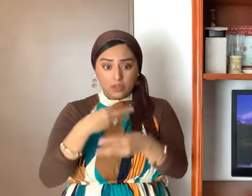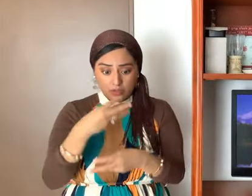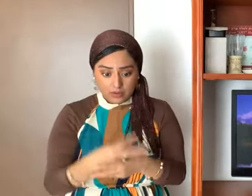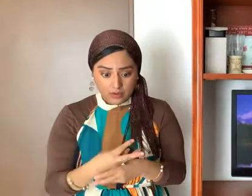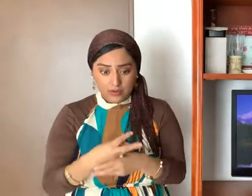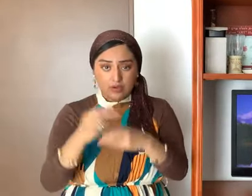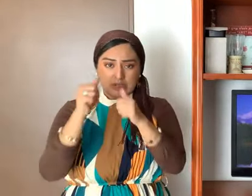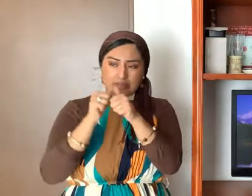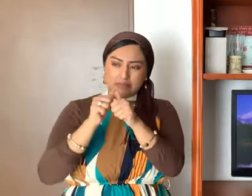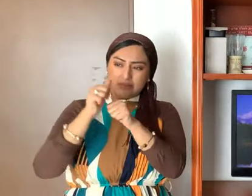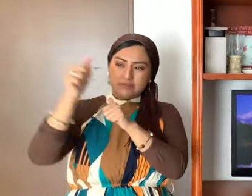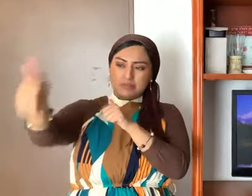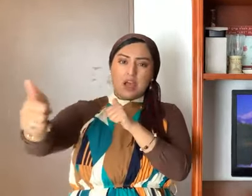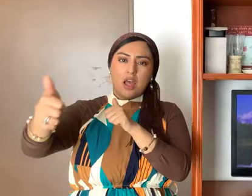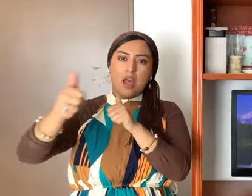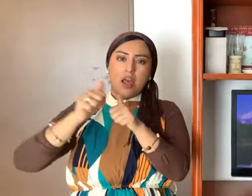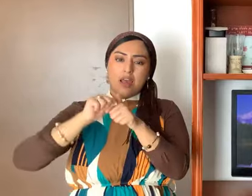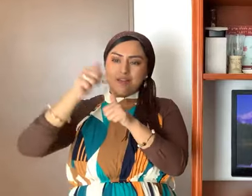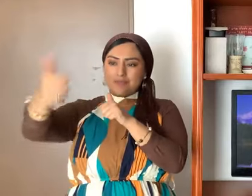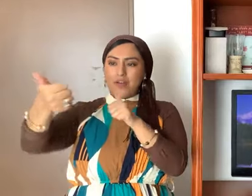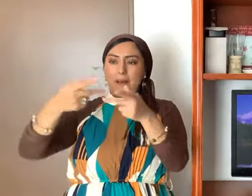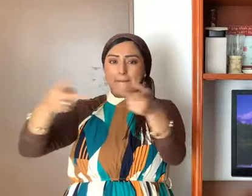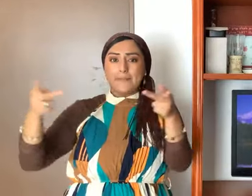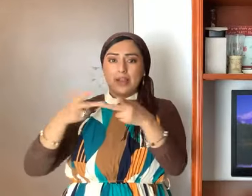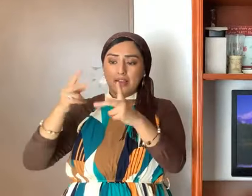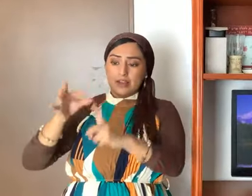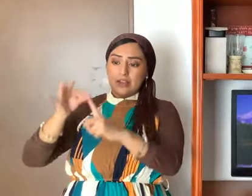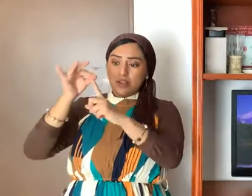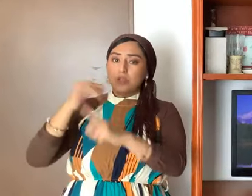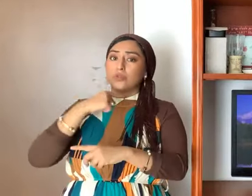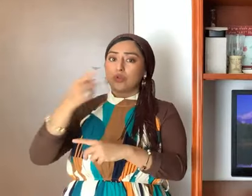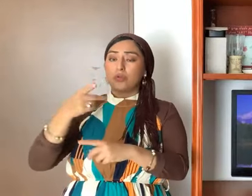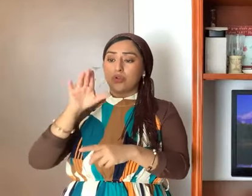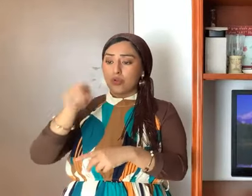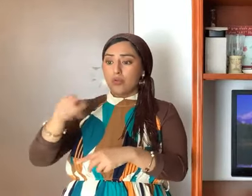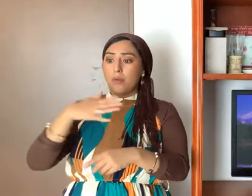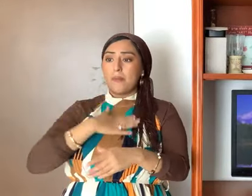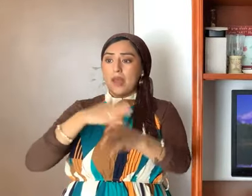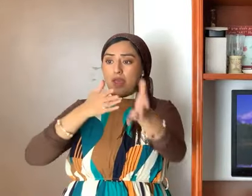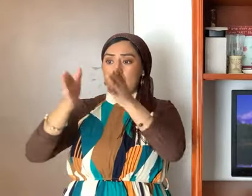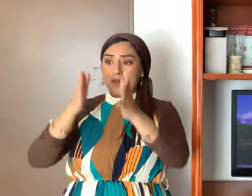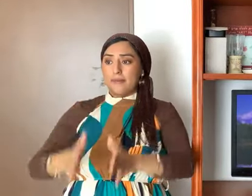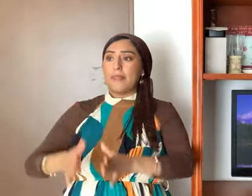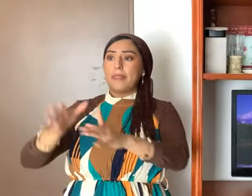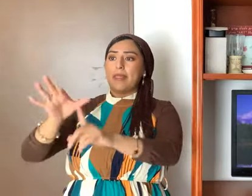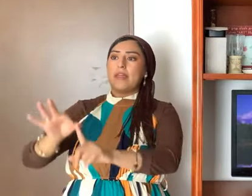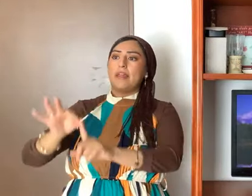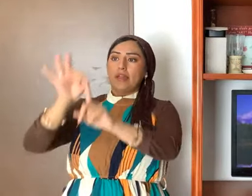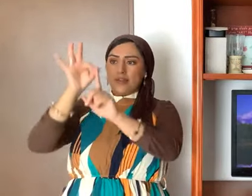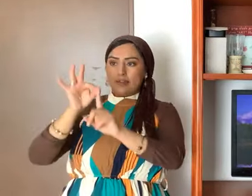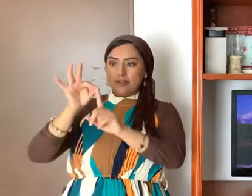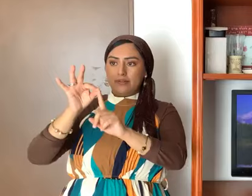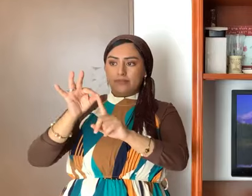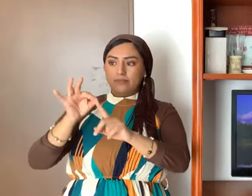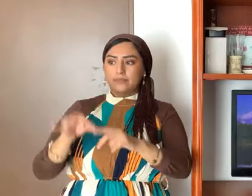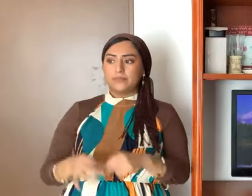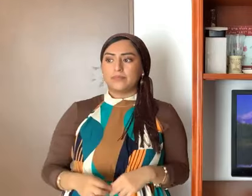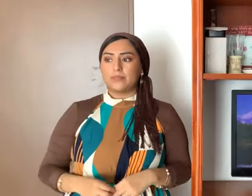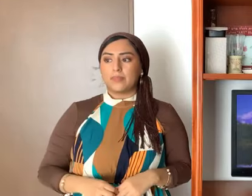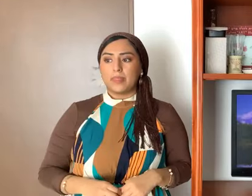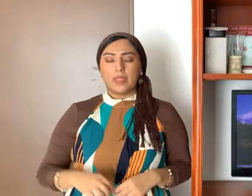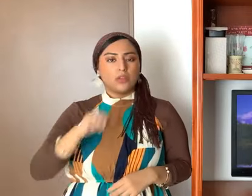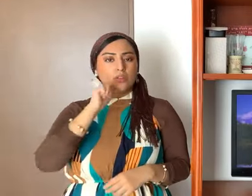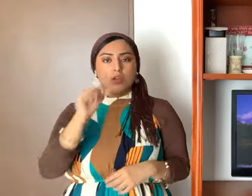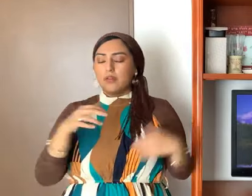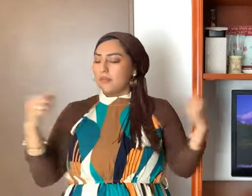tierras lejanas te llamé y te dije, mi siervo eres tú, te escogí y no te deseché. No